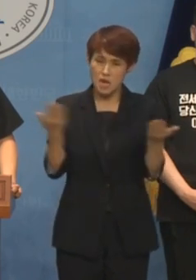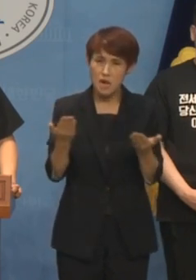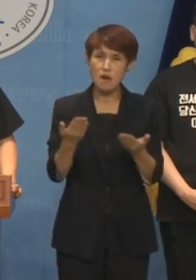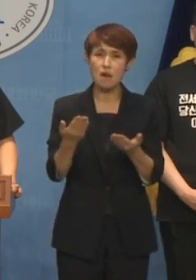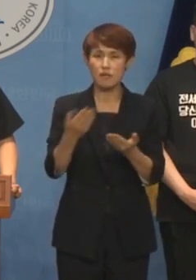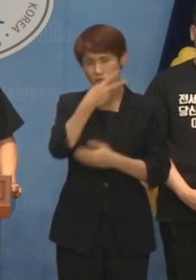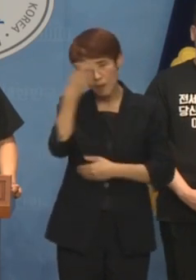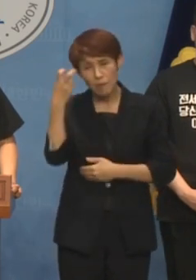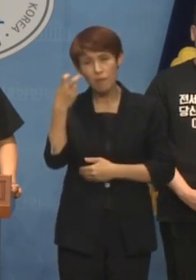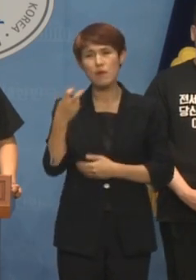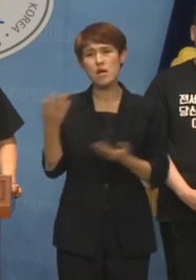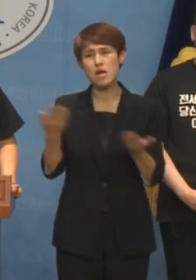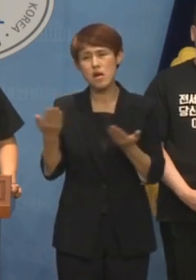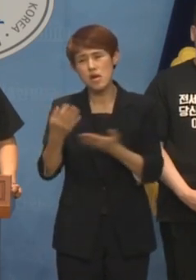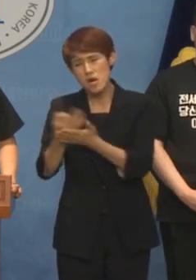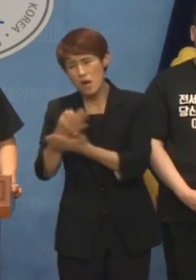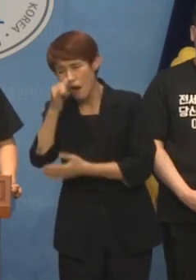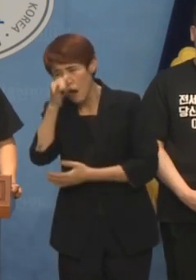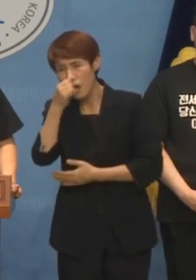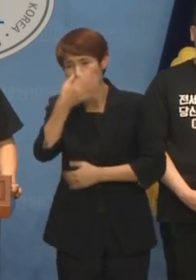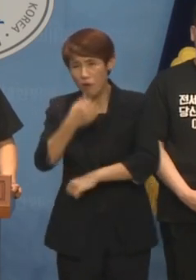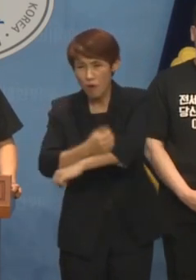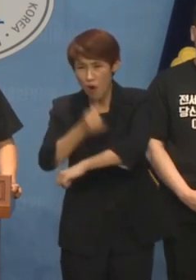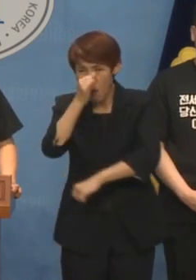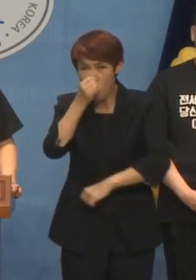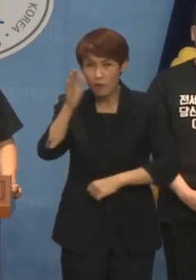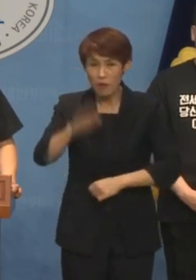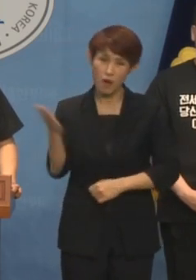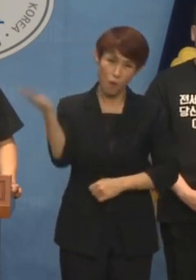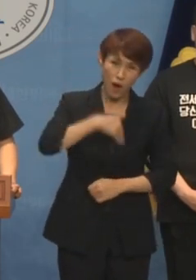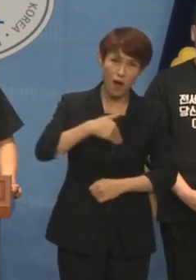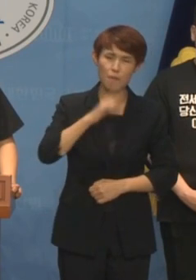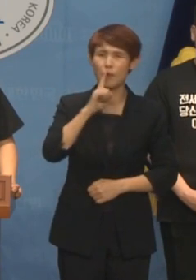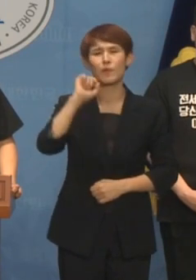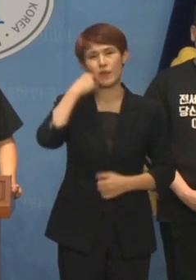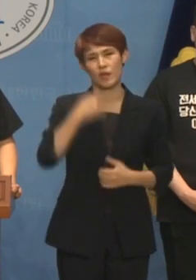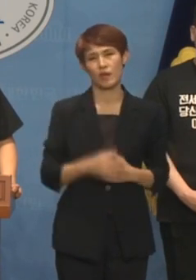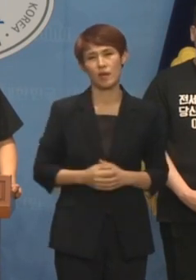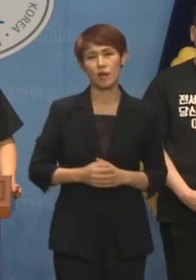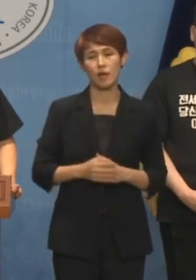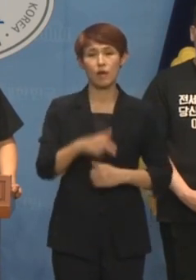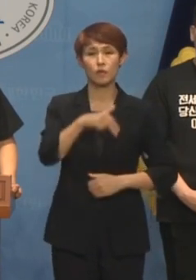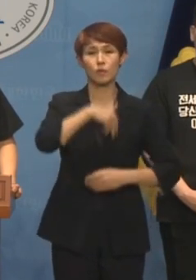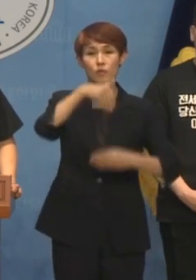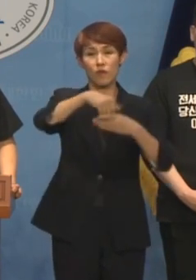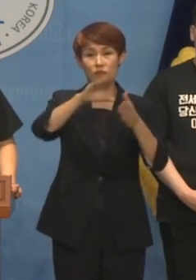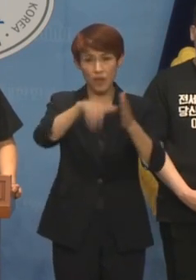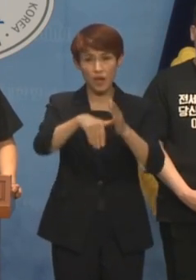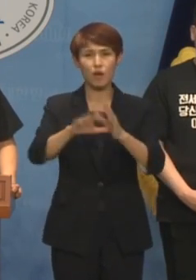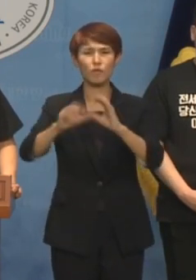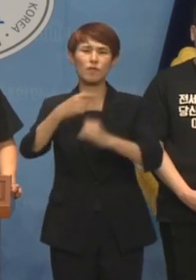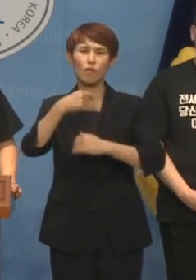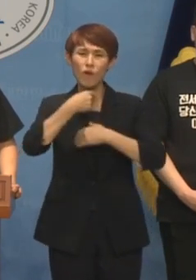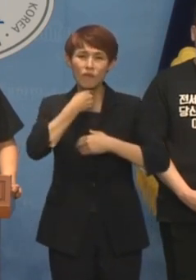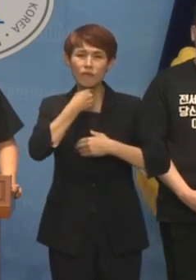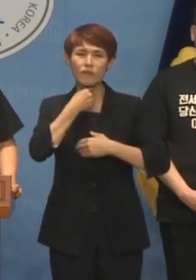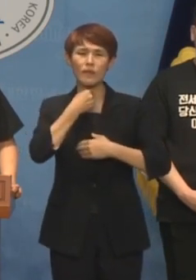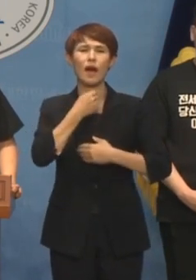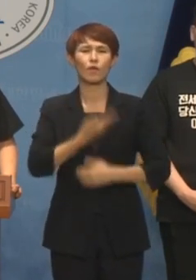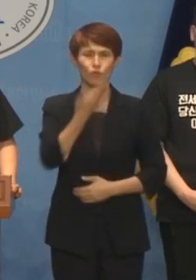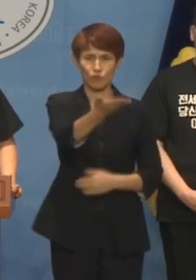이번 총선에서 민심은 드러났을 것입니다. 그 민심을 받아들이셔서 정부와 여당은 더 이상